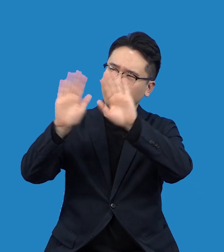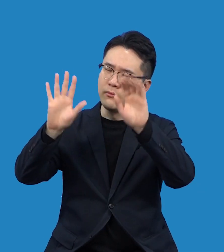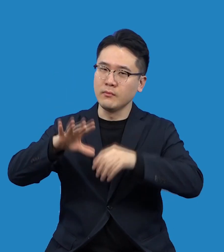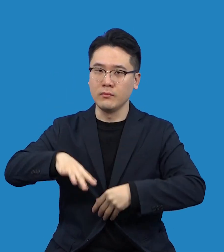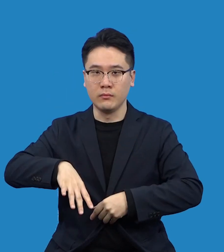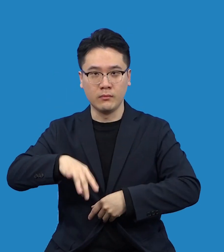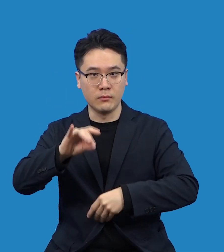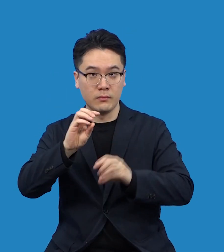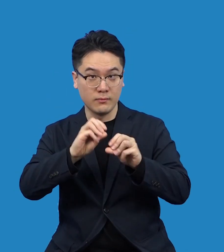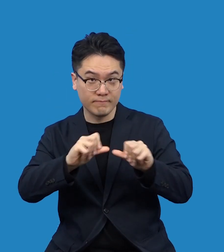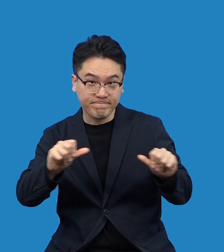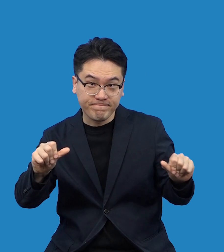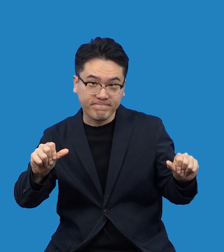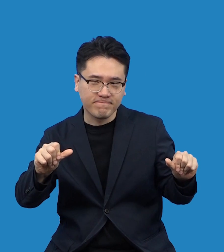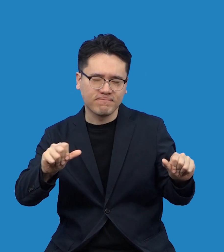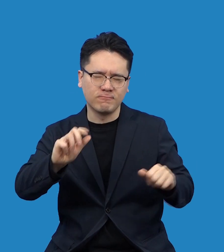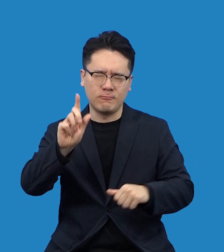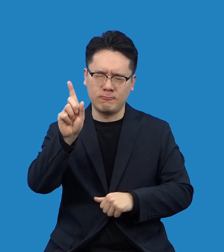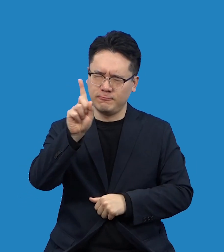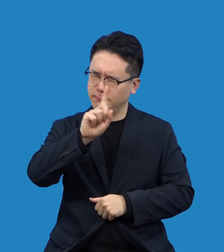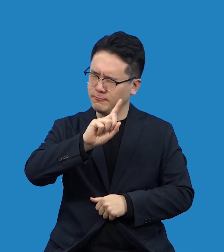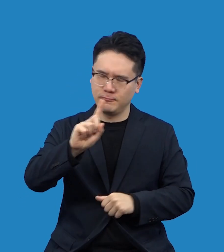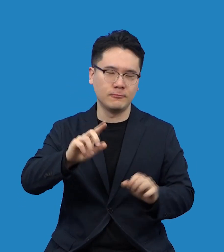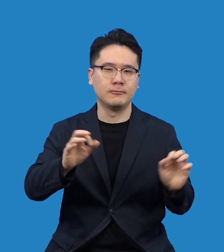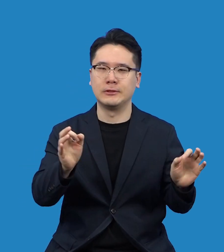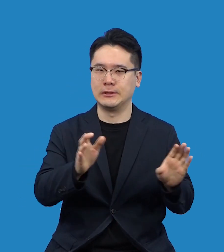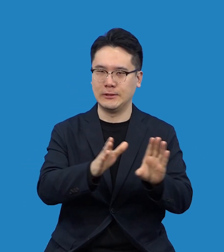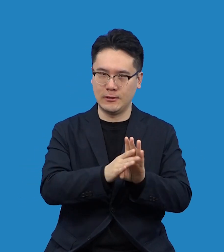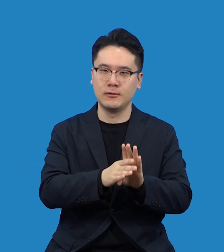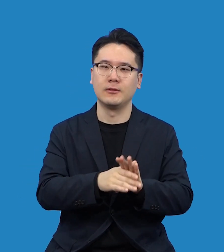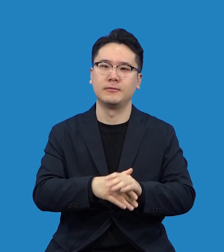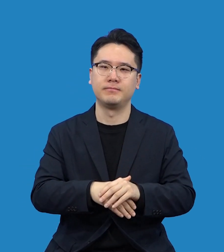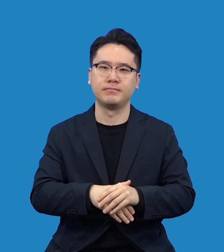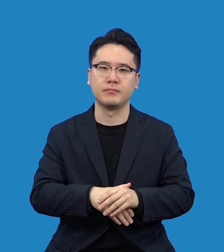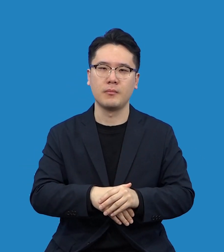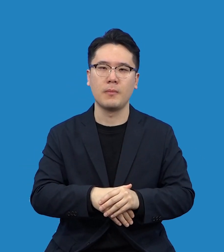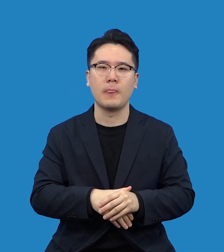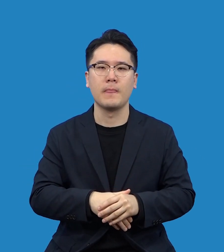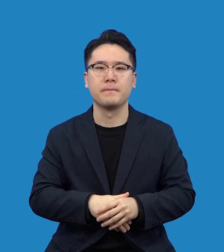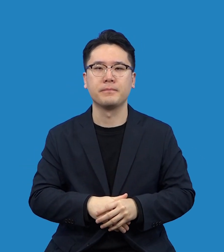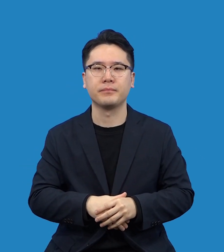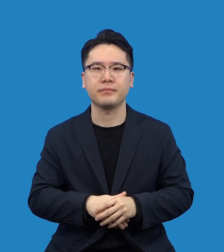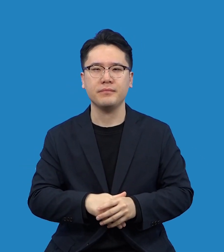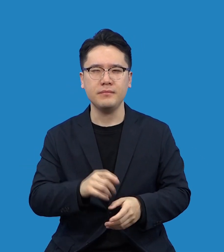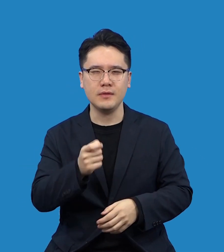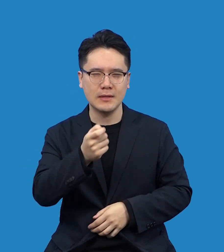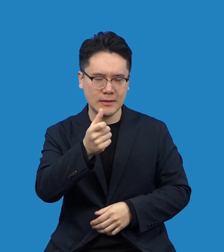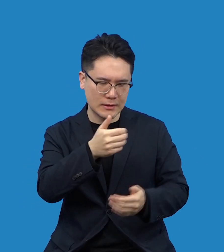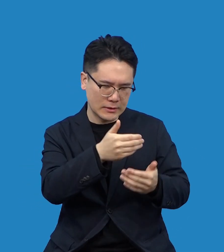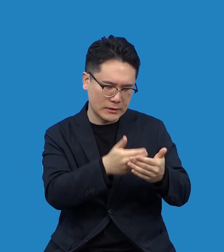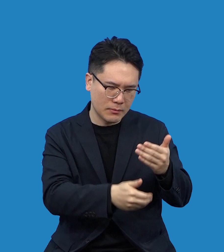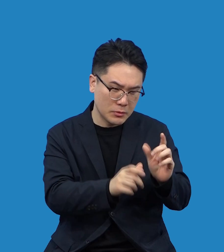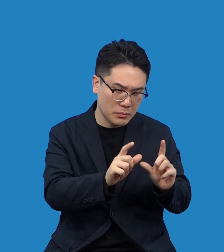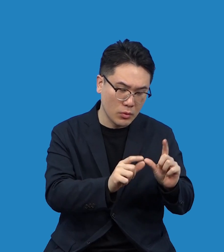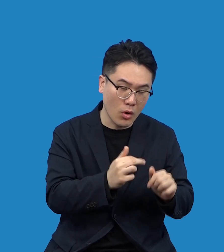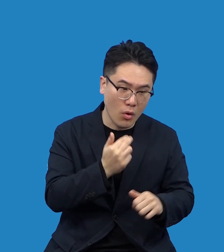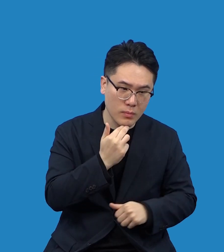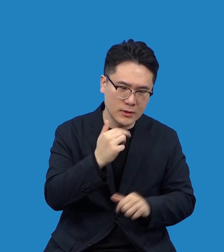땅은 흔적도 없더라. 흔적도 없이 다 사라졌다는